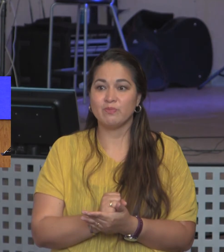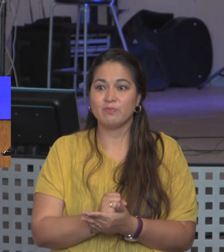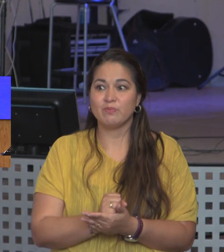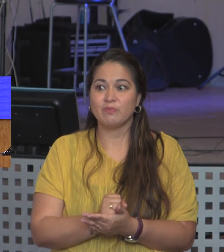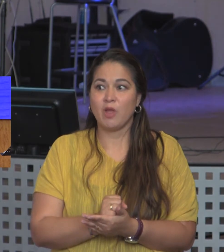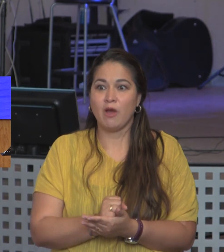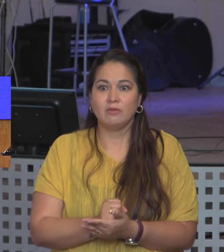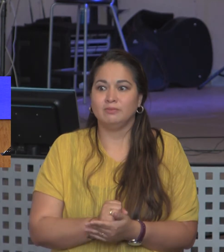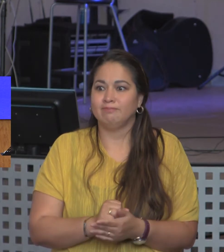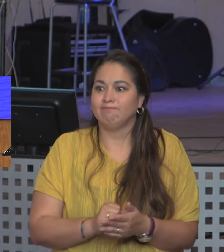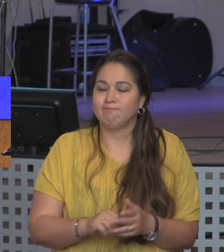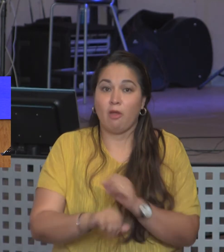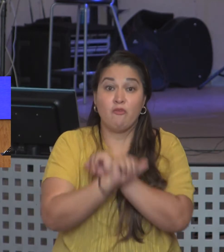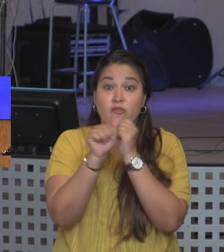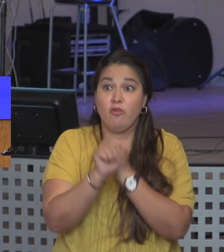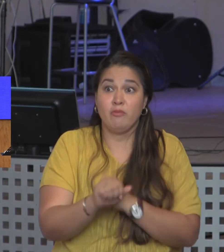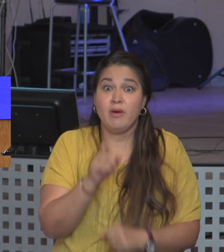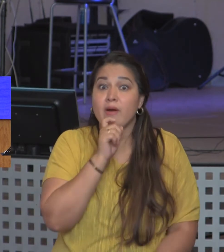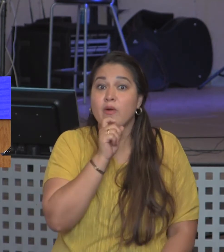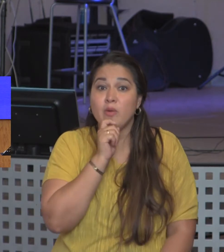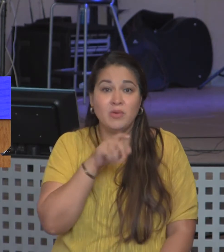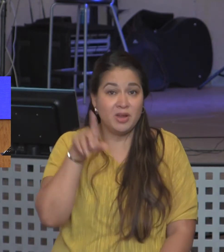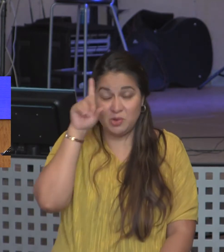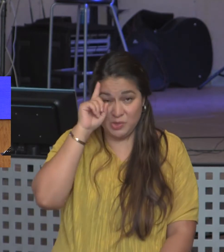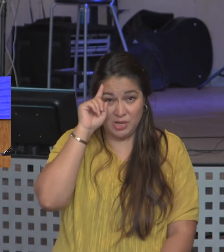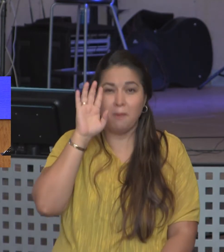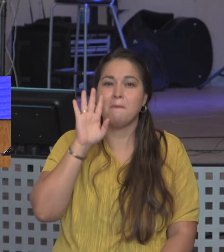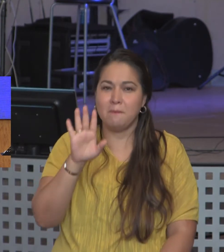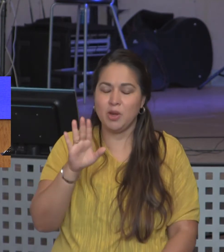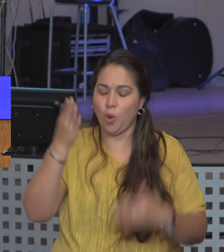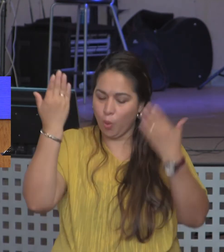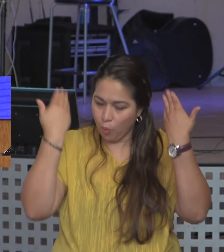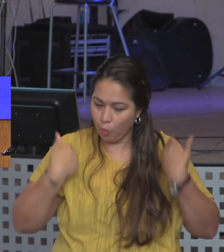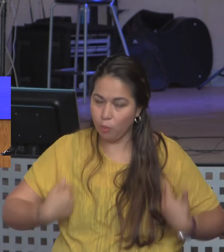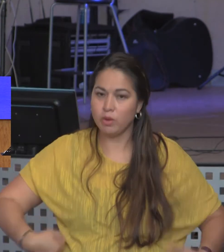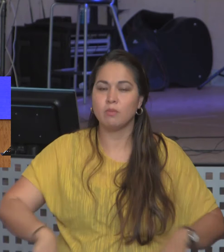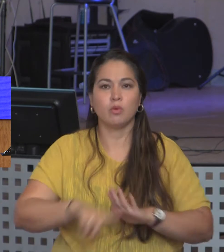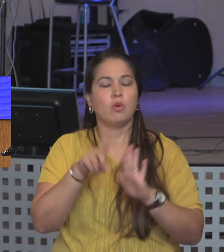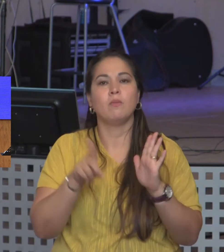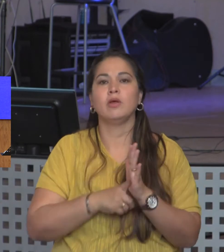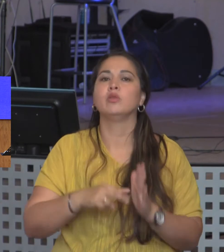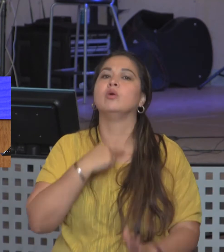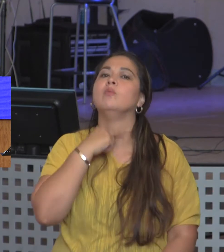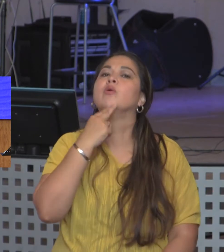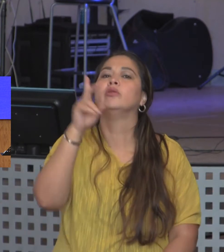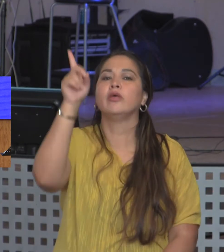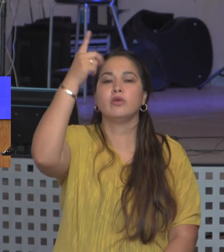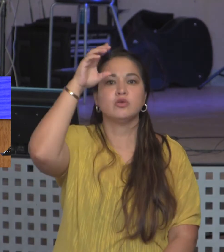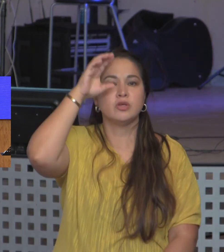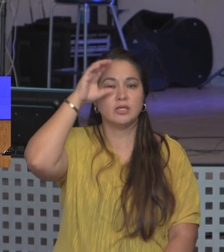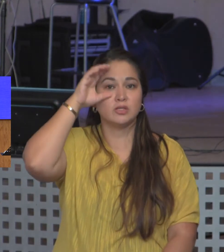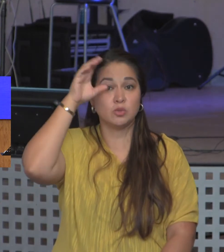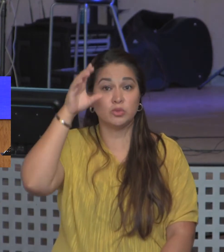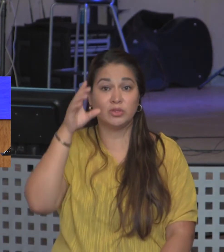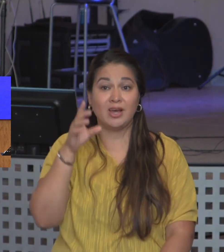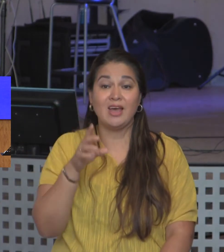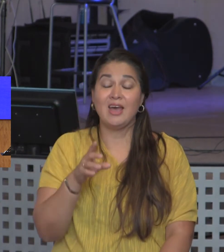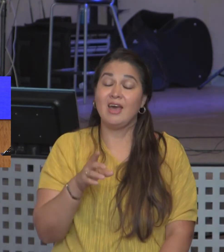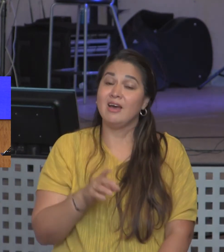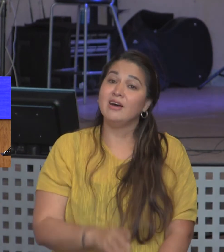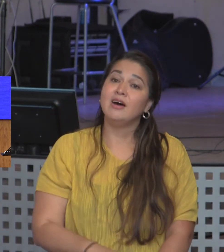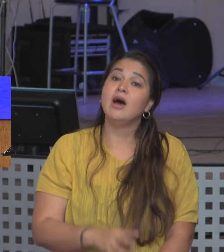soy consciente, siguen escuchando la palabra de Dios diciéndome, tú tienes que seguir aquí.